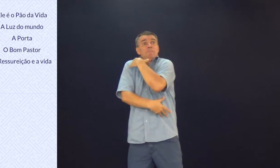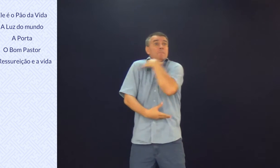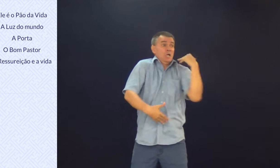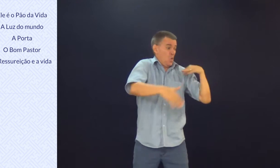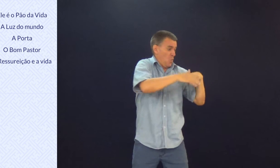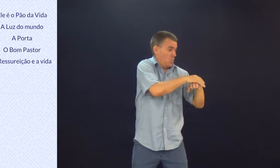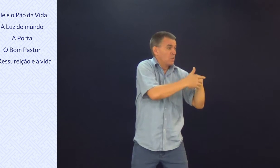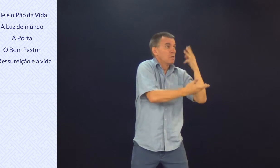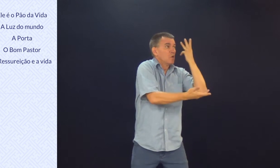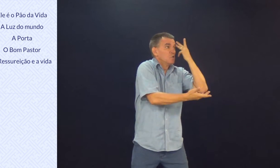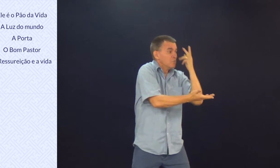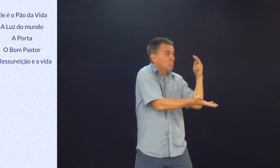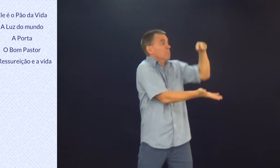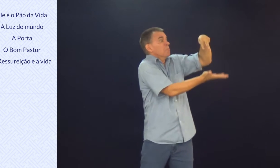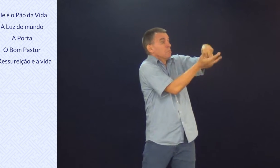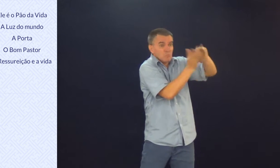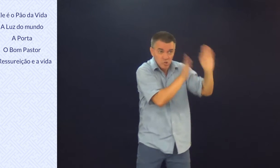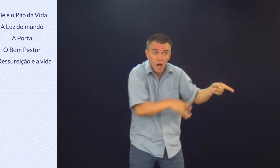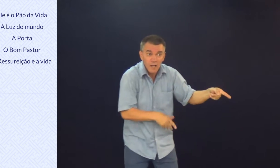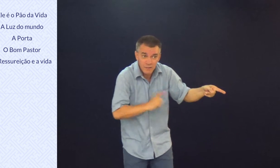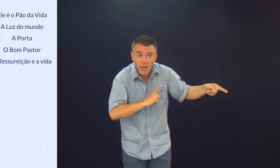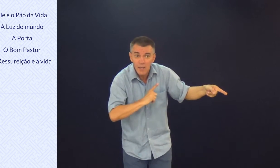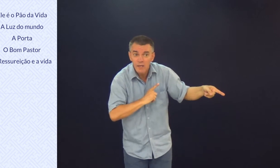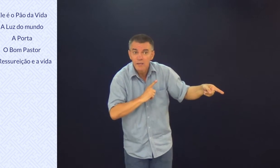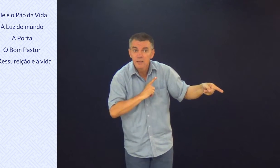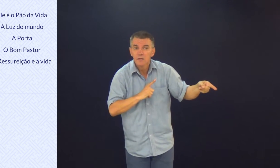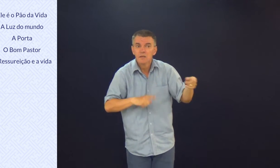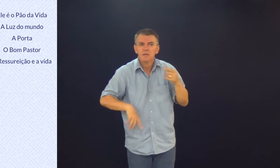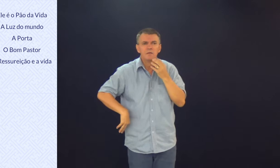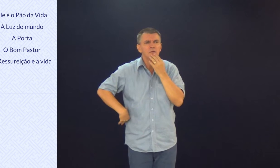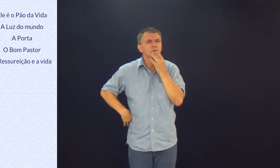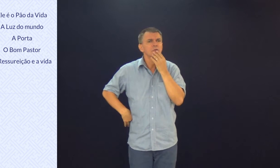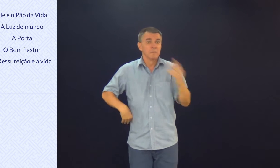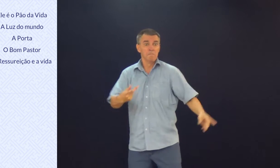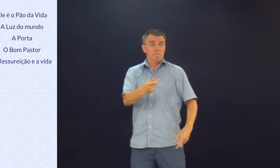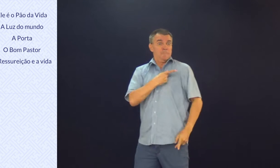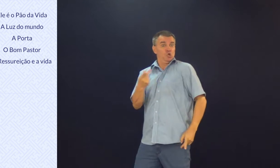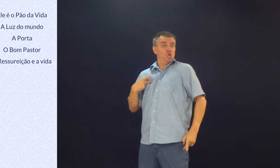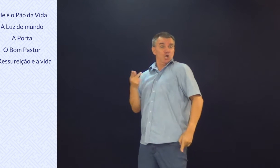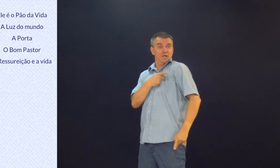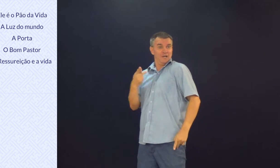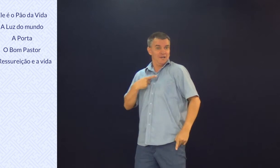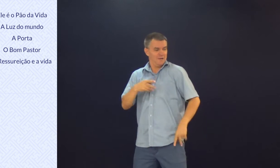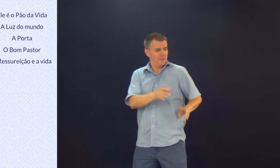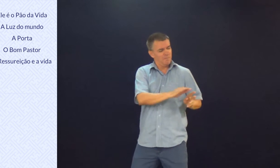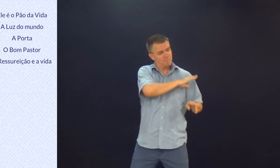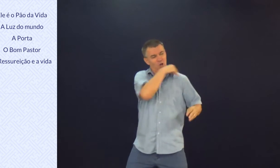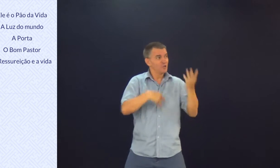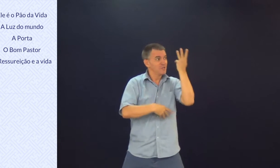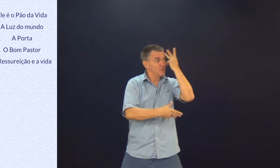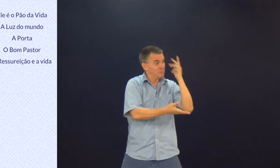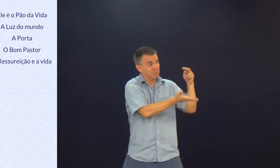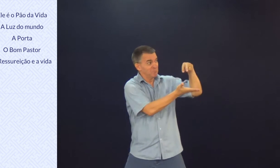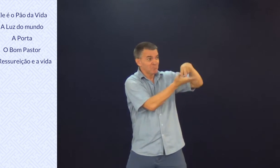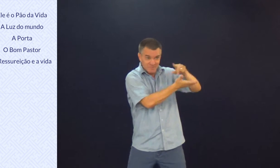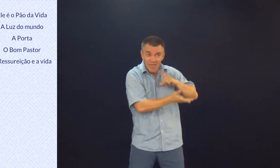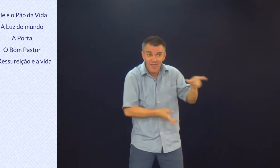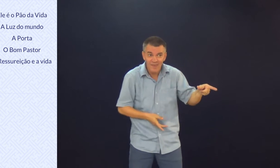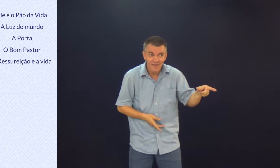maria mãe de jesus que morreu e não se ela ressuscitou depois 16 um pastor não quer outro pastor